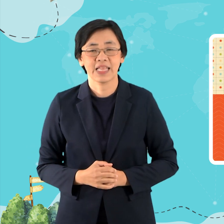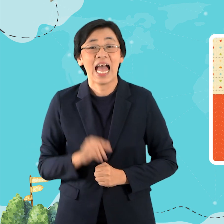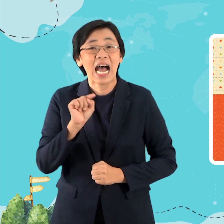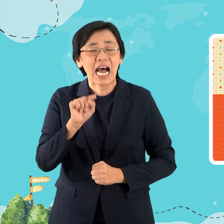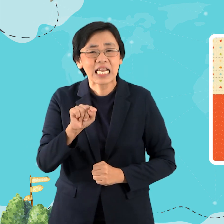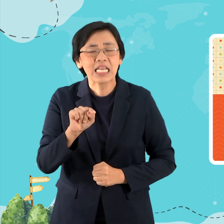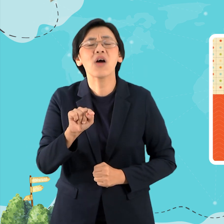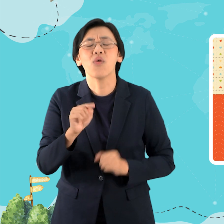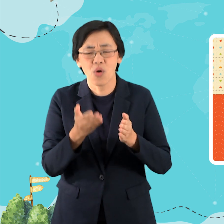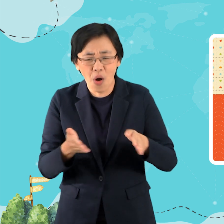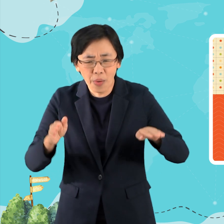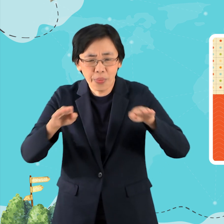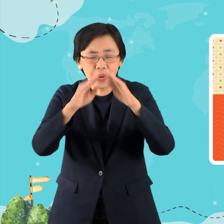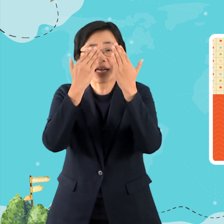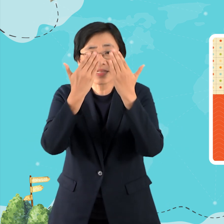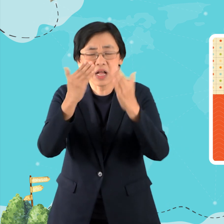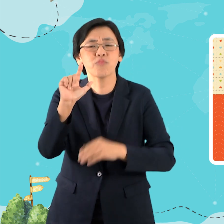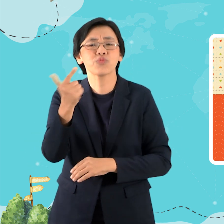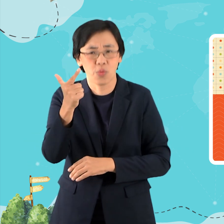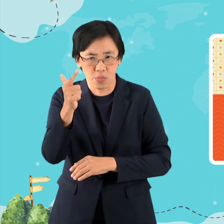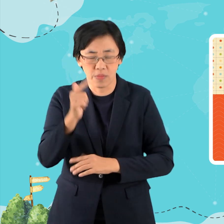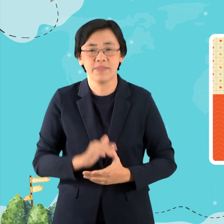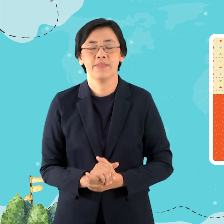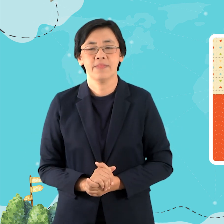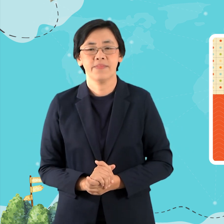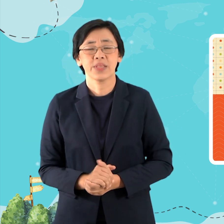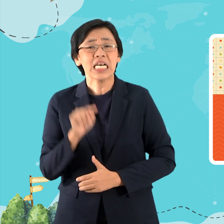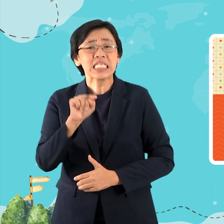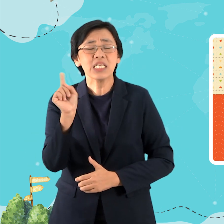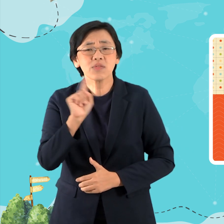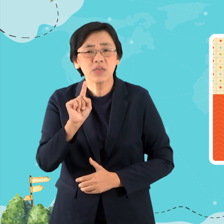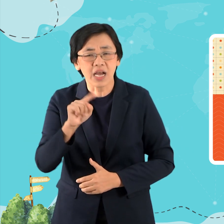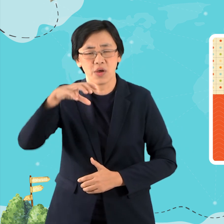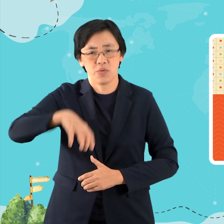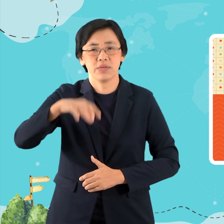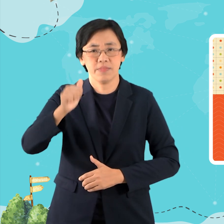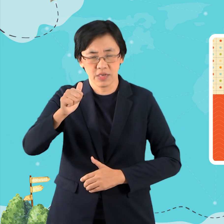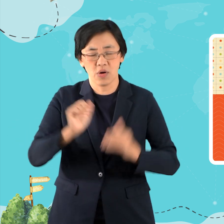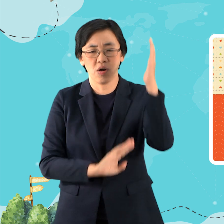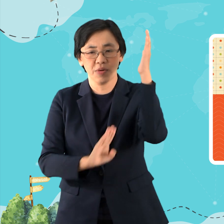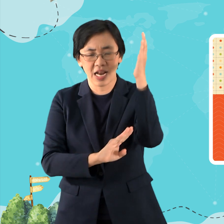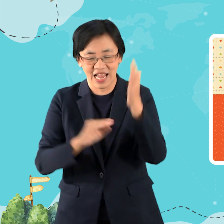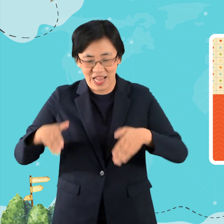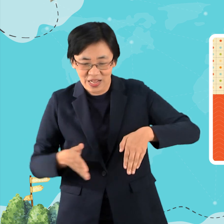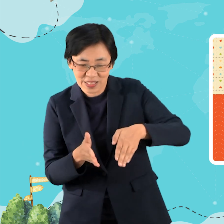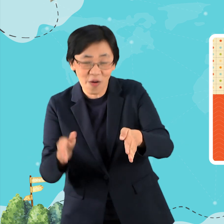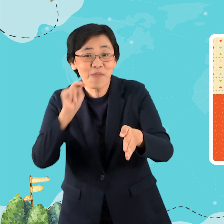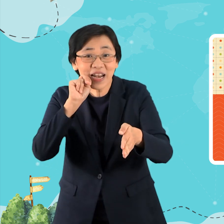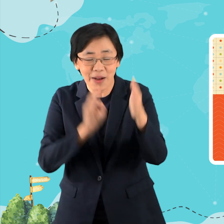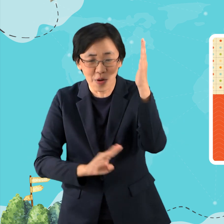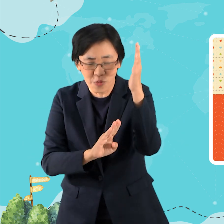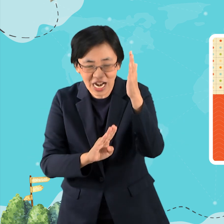หรือว่าเราเรียกสั้นๆว่านัสยิดทองคำตั้งอยู่ใจกลางเมืองหลวงลินสั่งแน่น้ำบรู